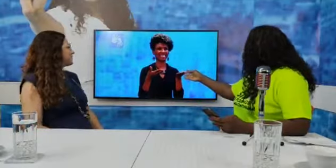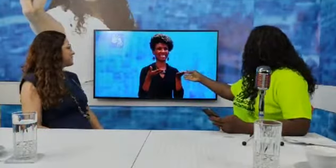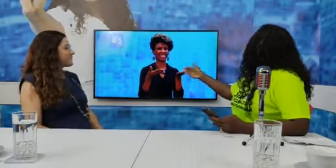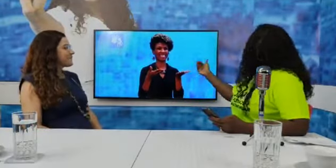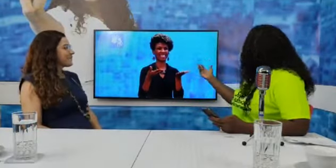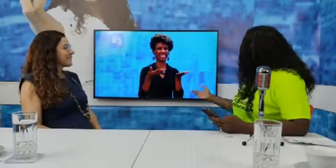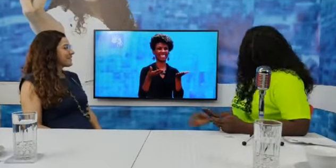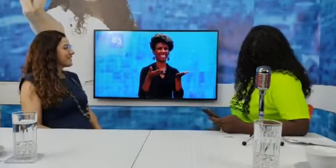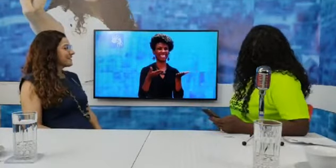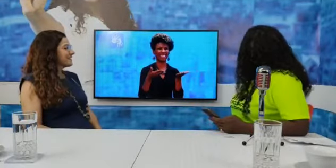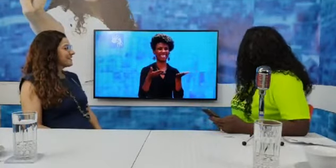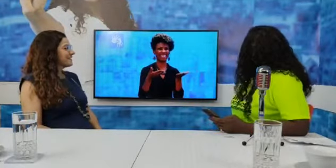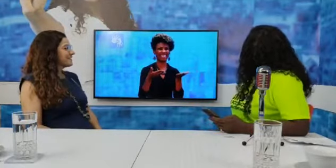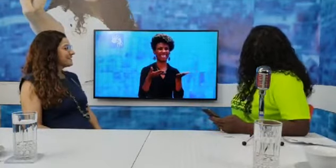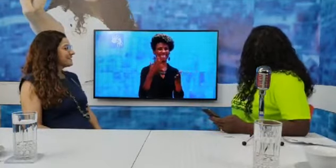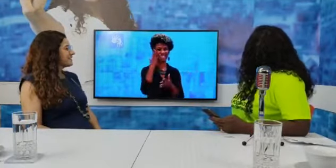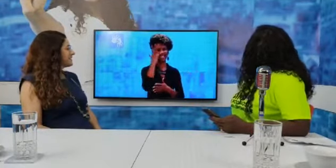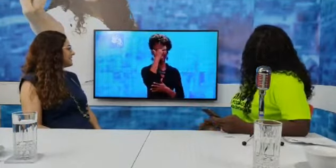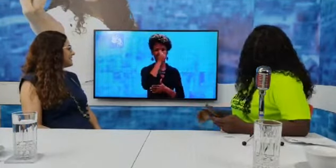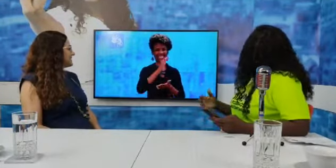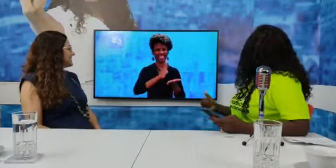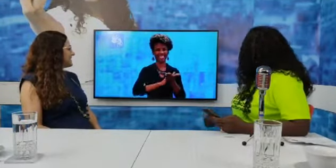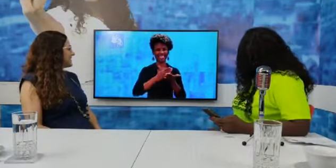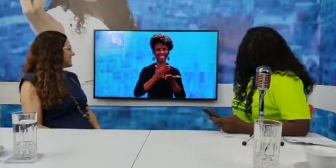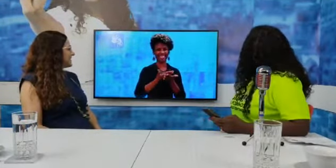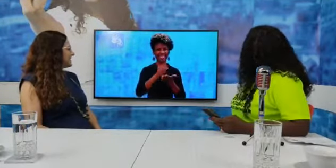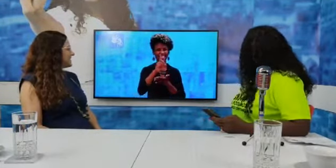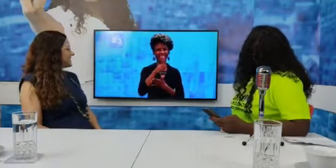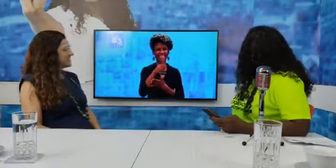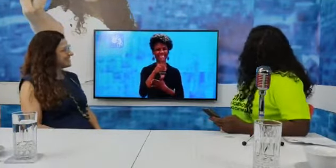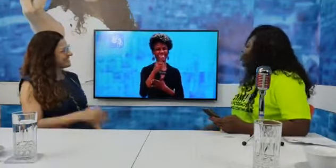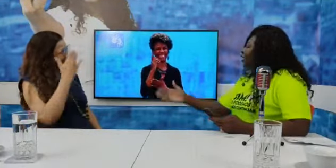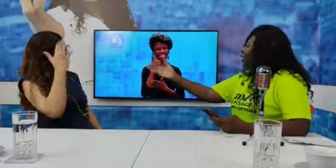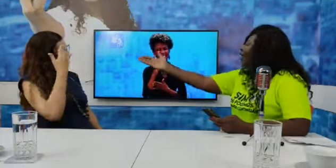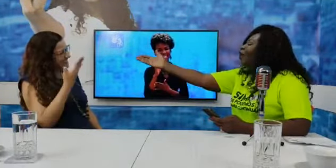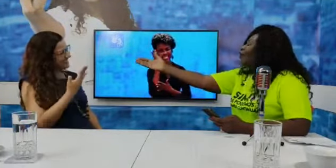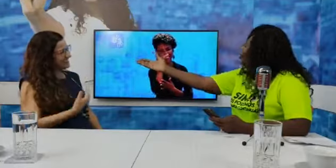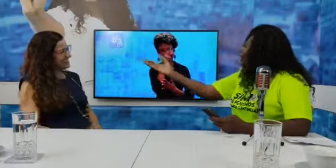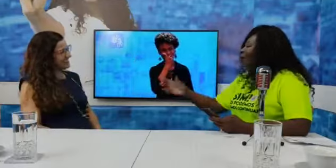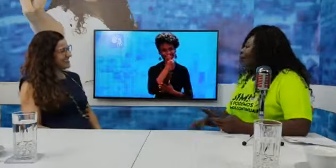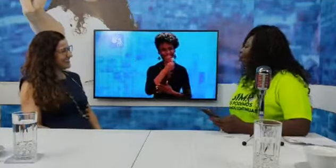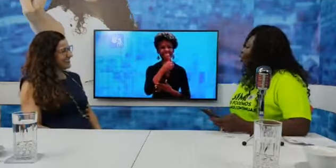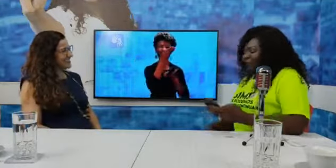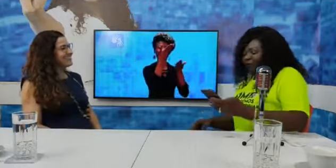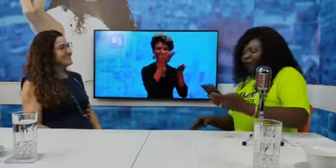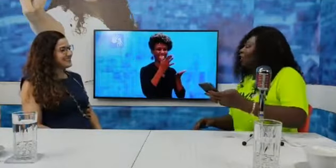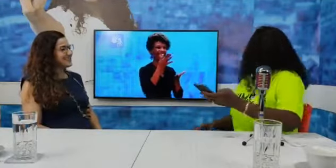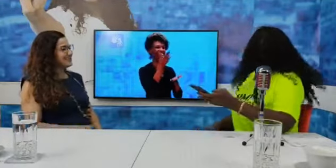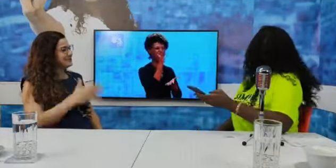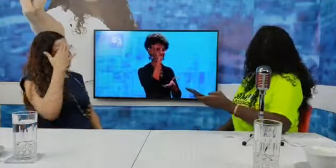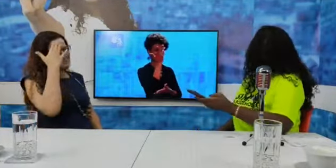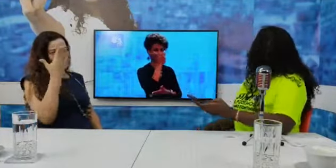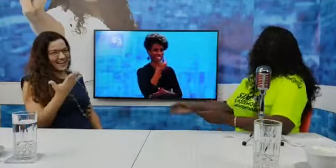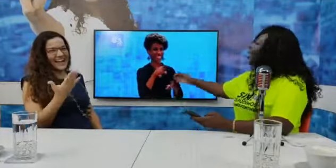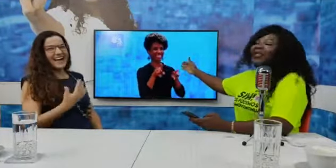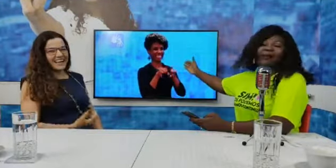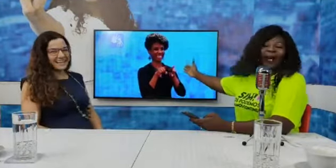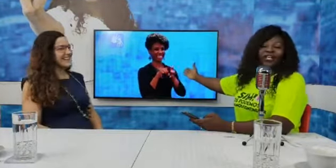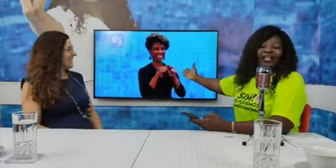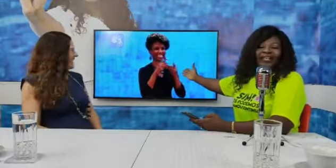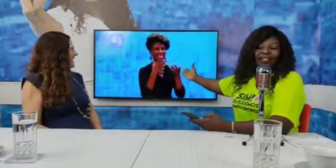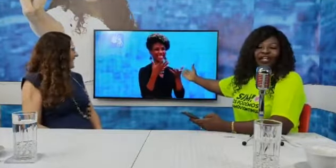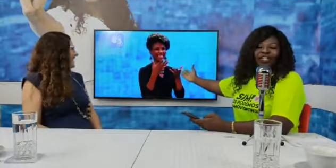linda, muito linda, viu, Eurides? Você é uma graça, viu? Muito linda. Você é maravilhosa, muito linda, tá? Olha